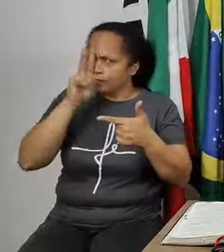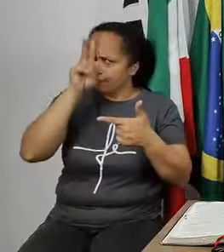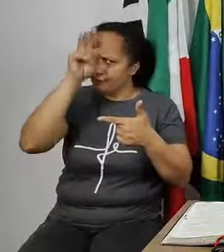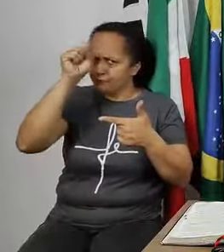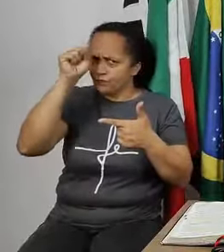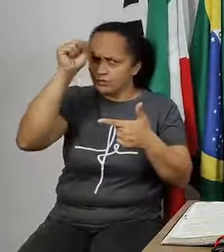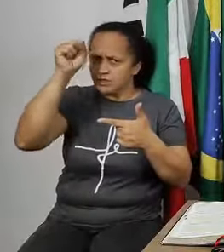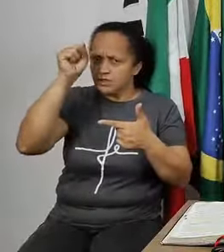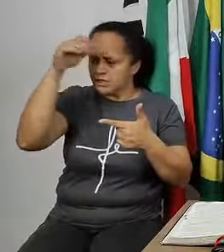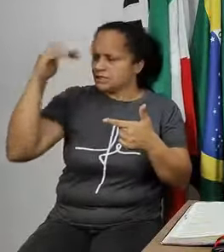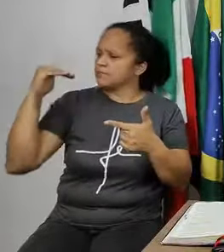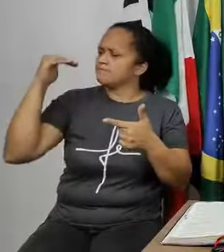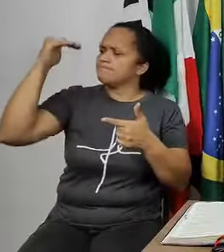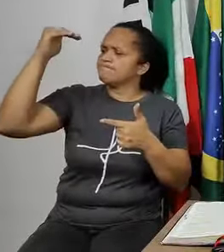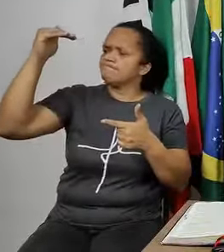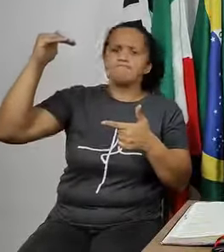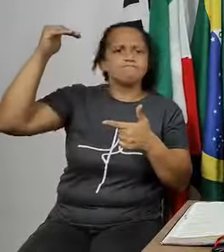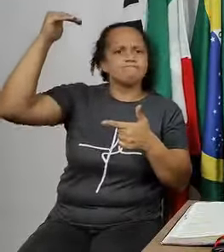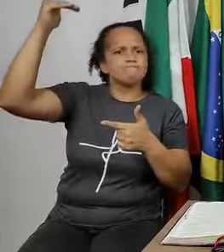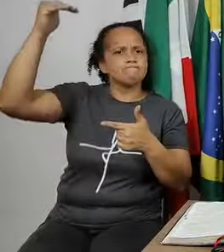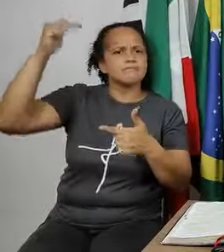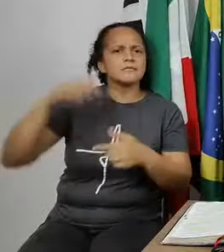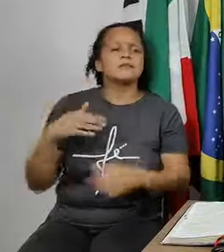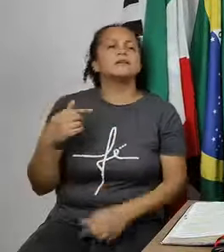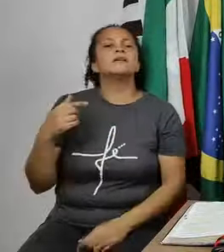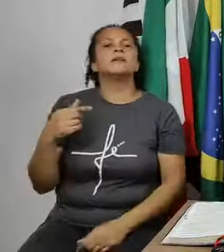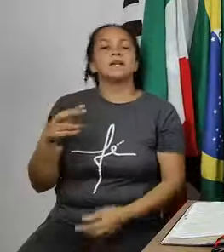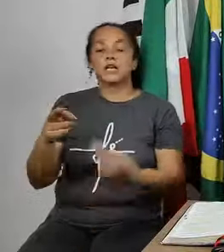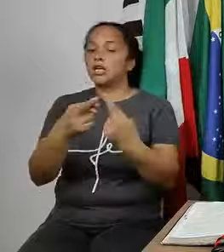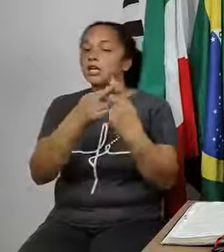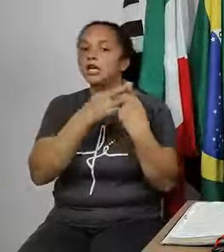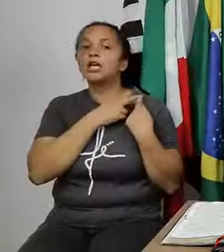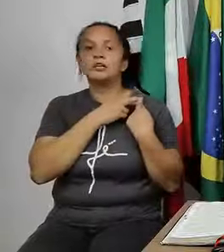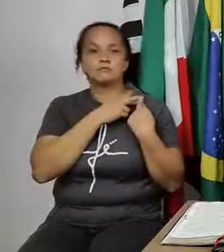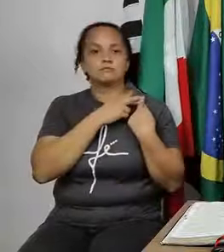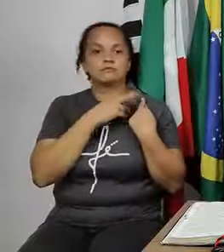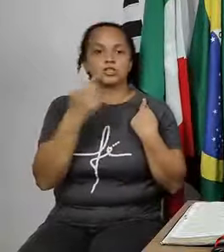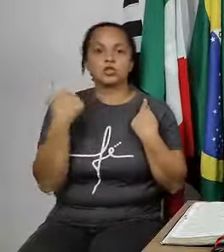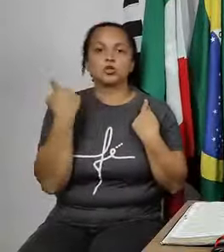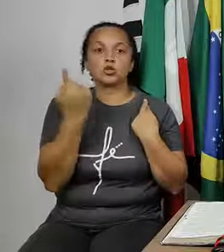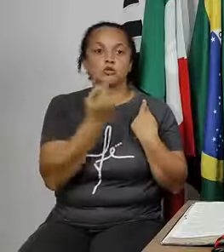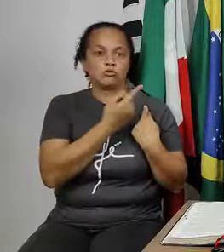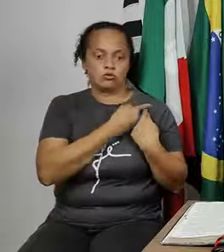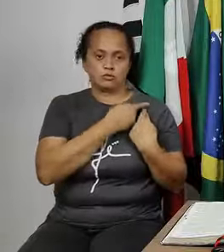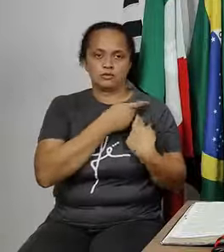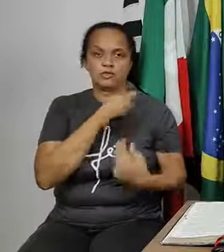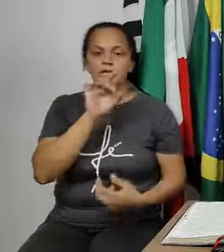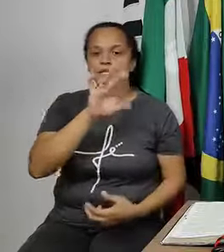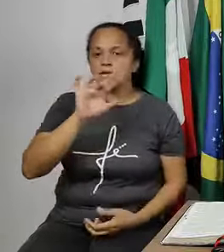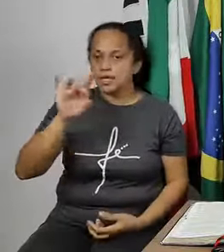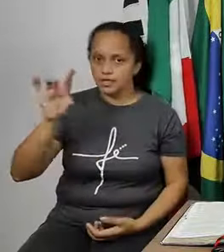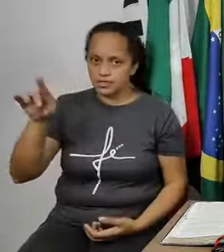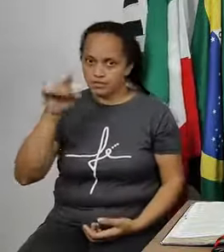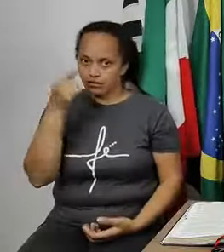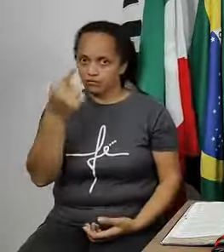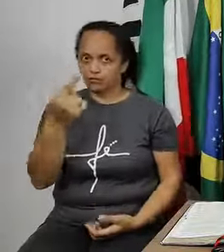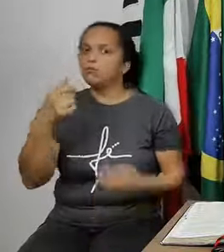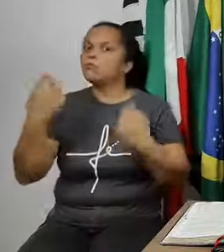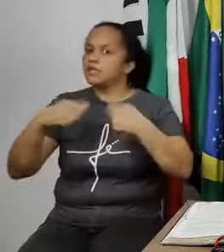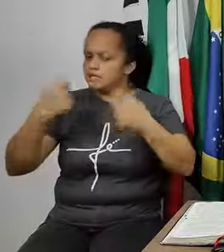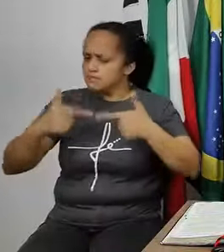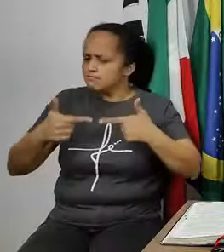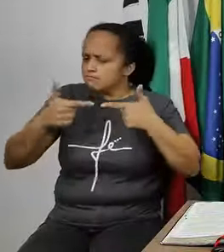nossa fé. Essa é uma responsabilidade individual de cada cristão.